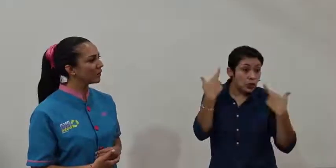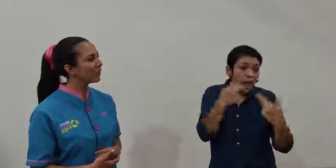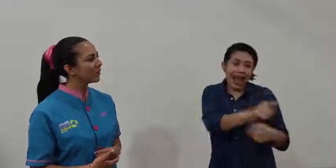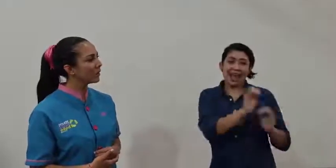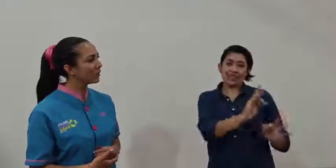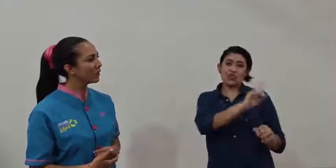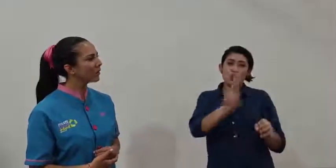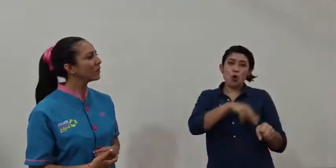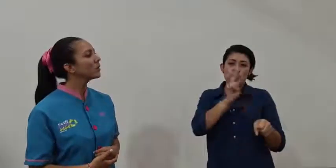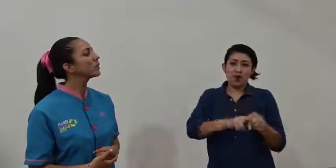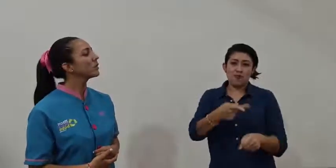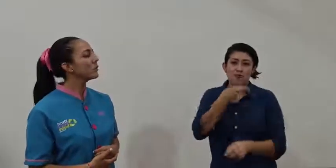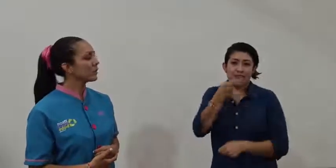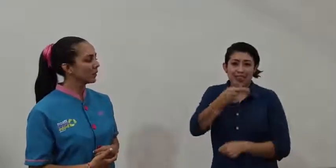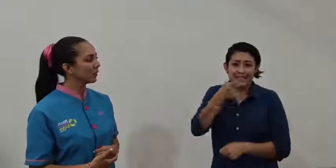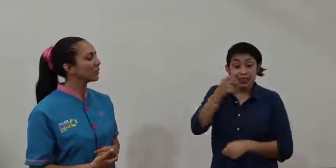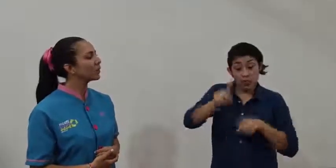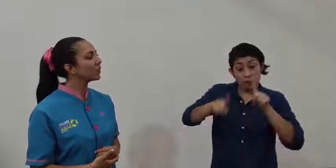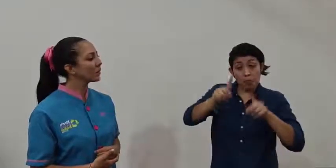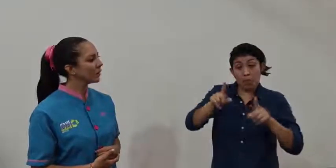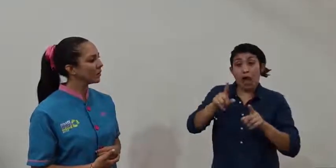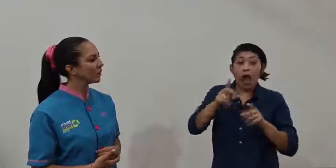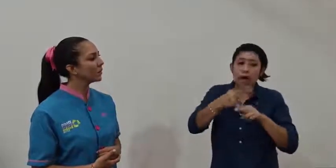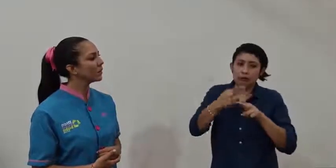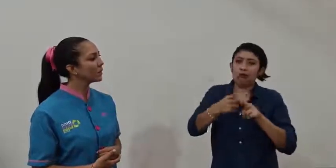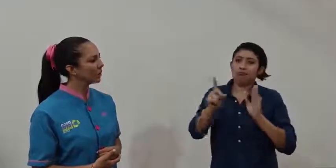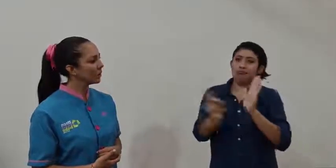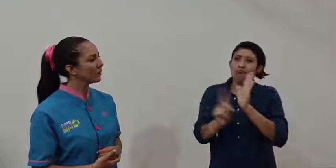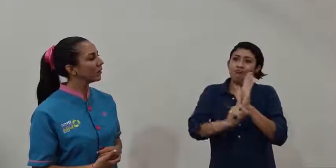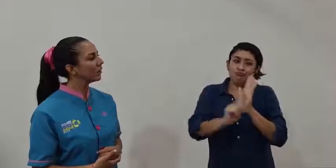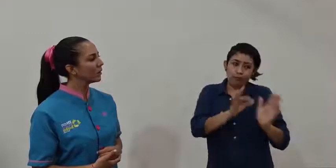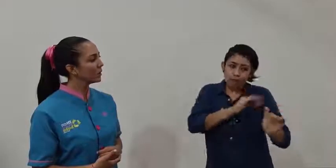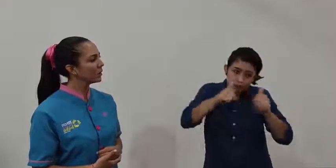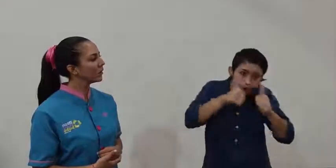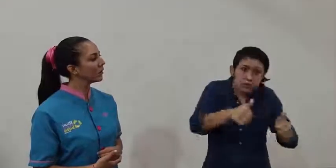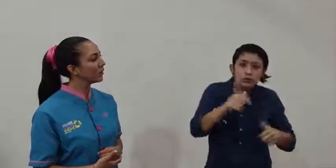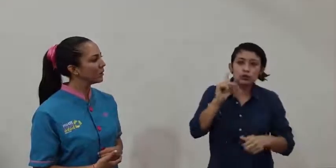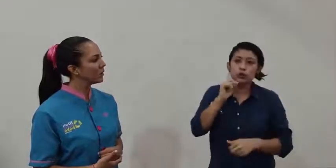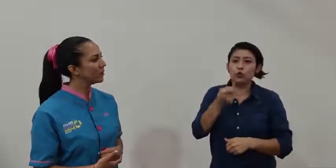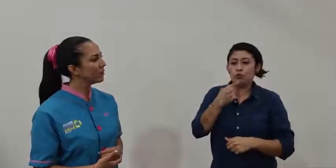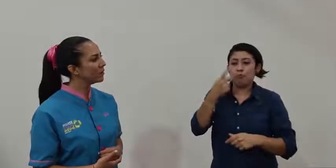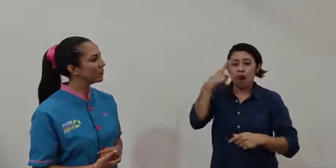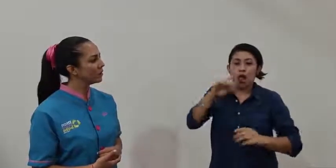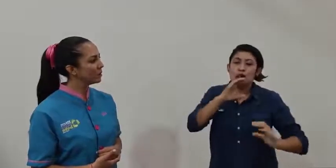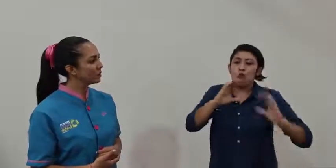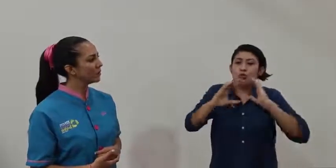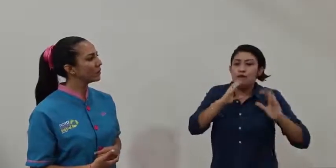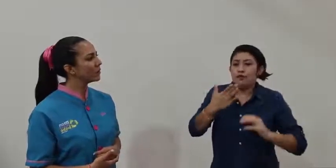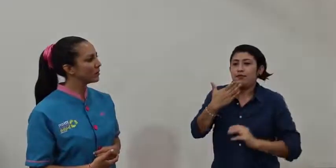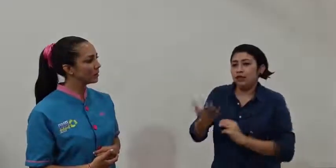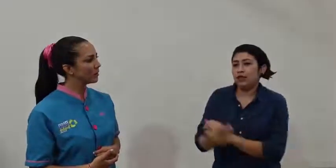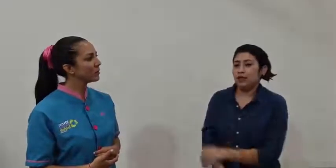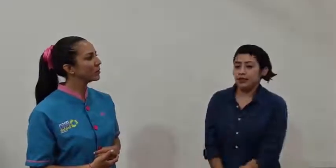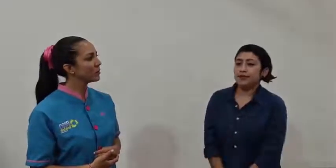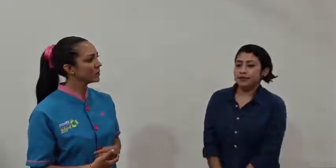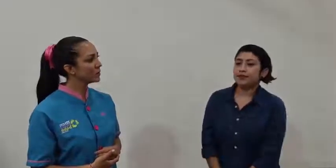cuando se cae alguna cosa o hay un sonido muy, muy fuerte, el niño no responde a los sonidos.